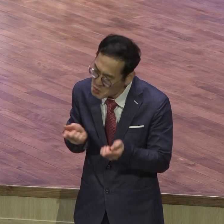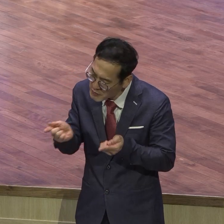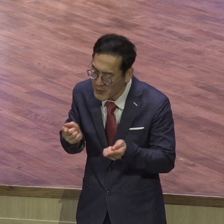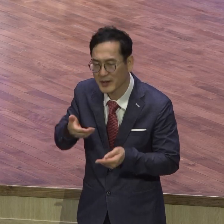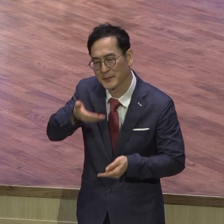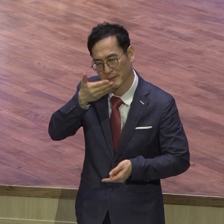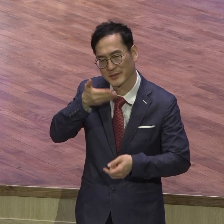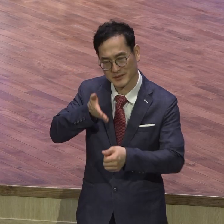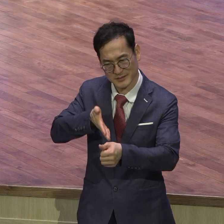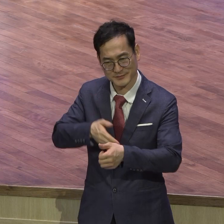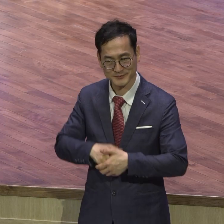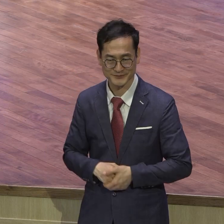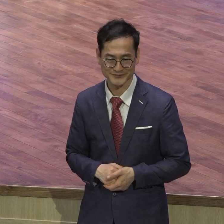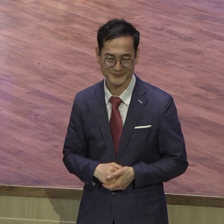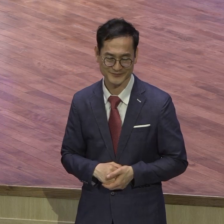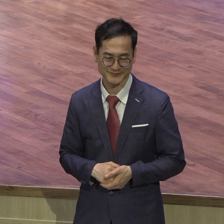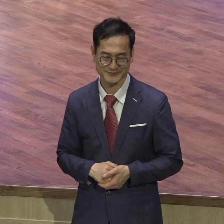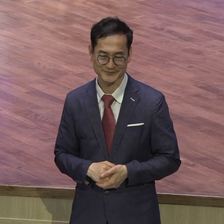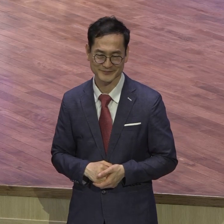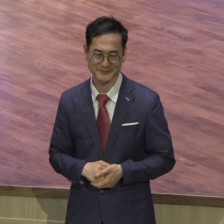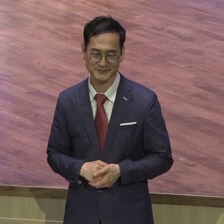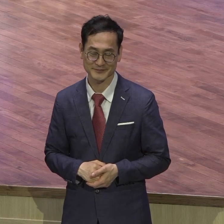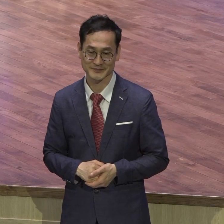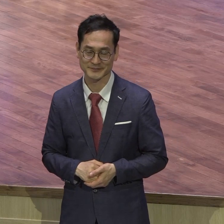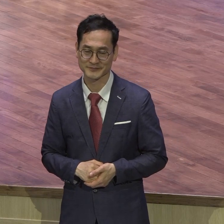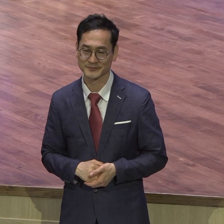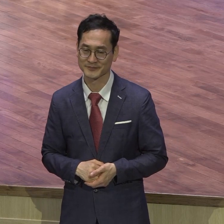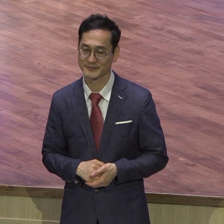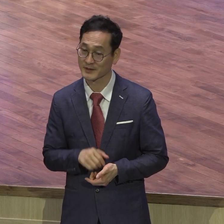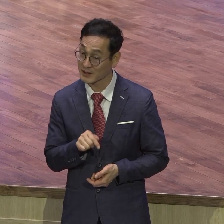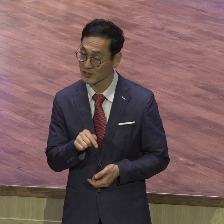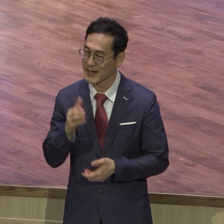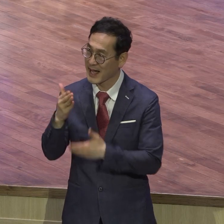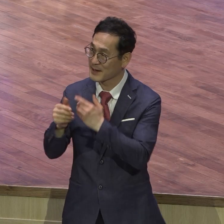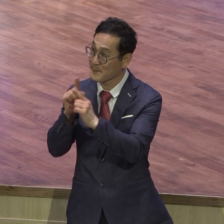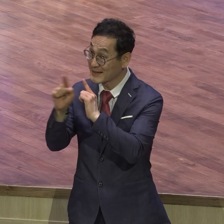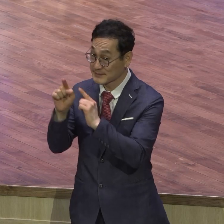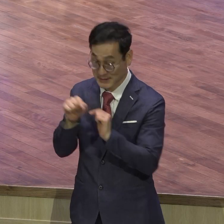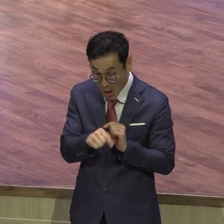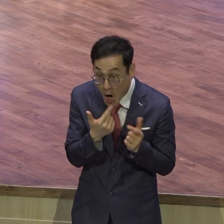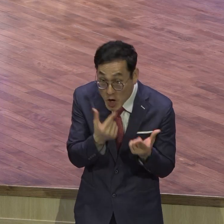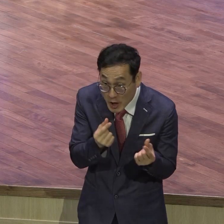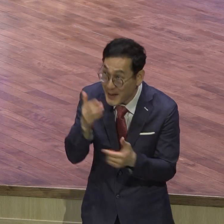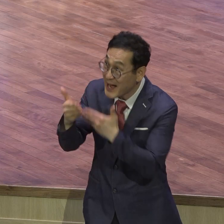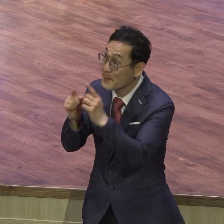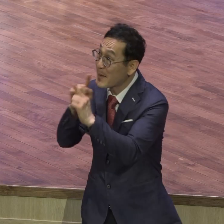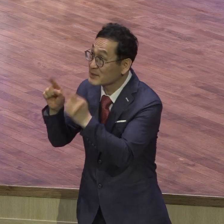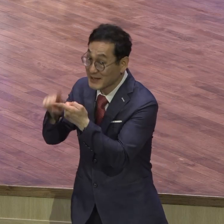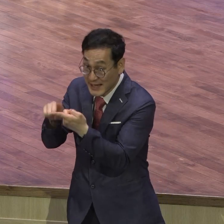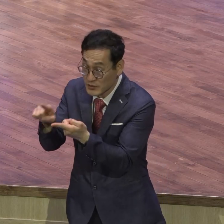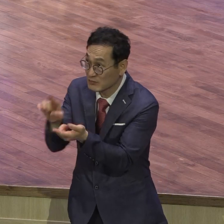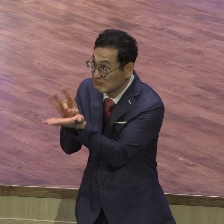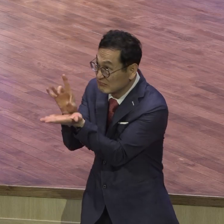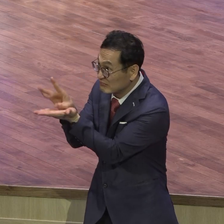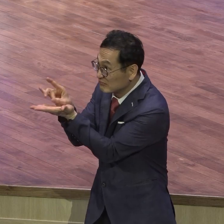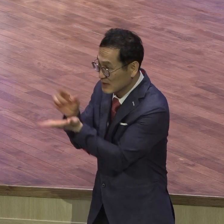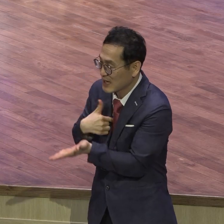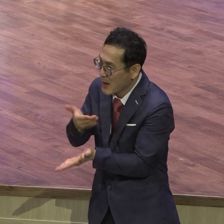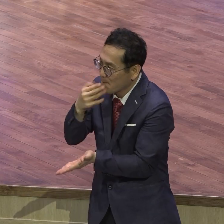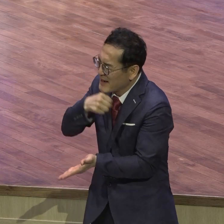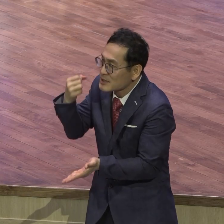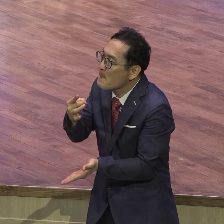제가 이 말씀 드린 이유는요 하나님의 말씀에 대해서도 여러분이 편식하지 마시기 바랍니다 자기 듣고 싶은